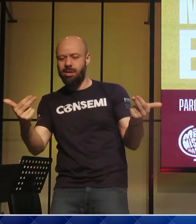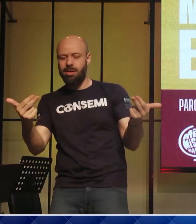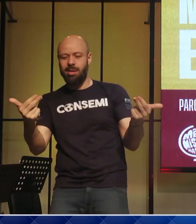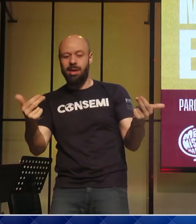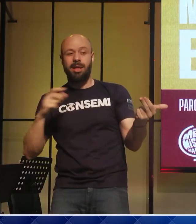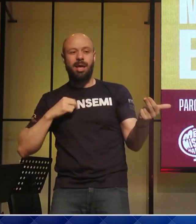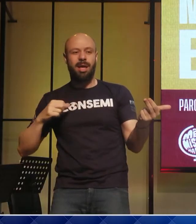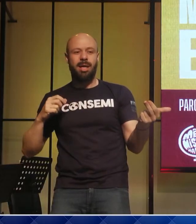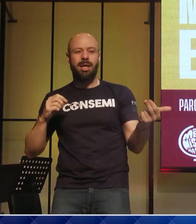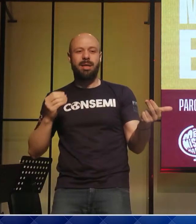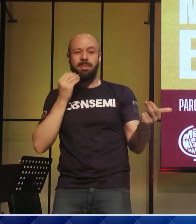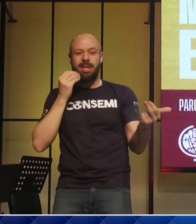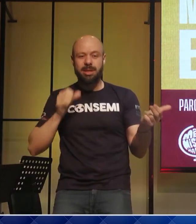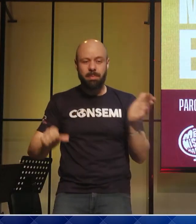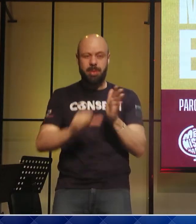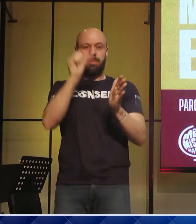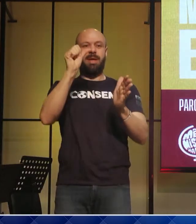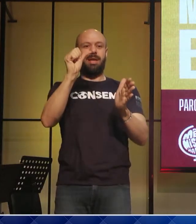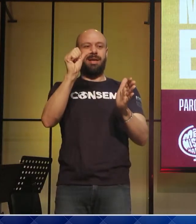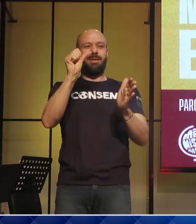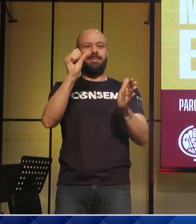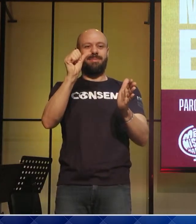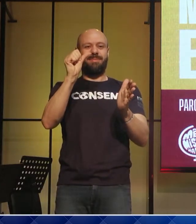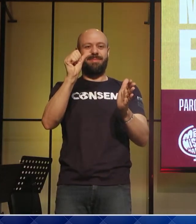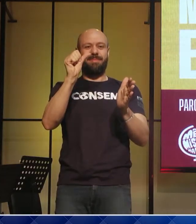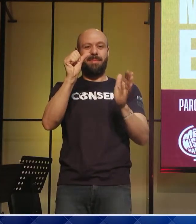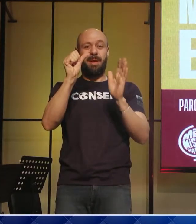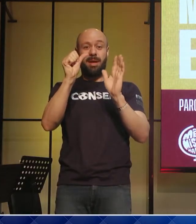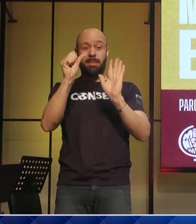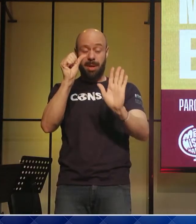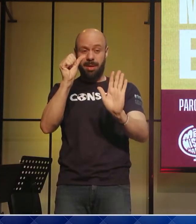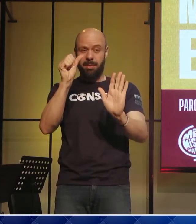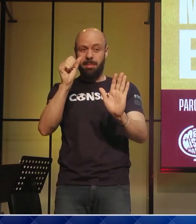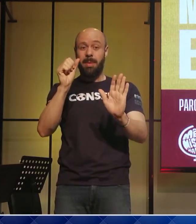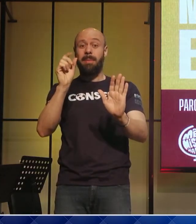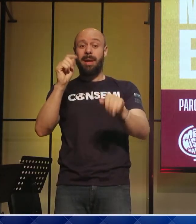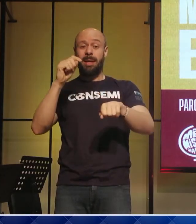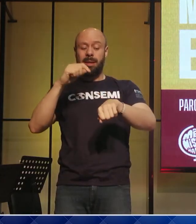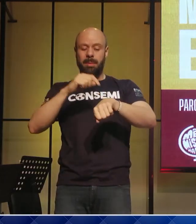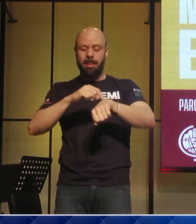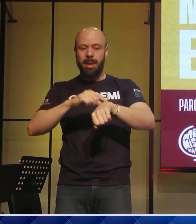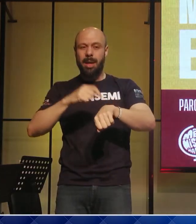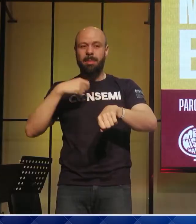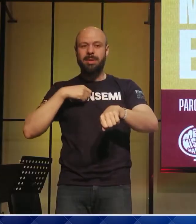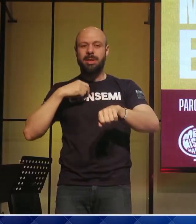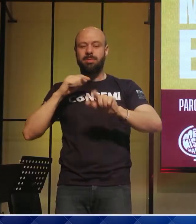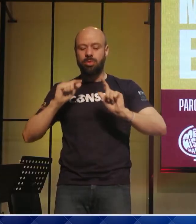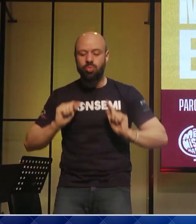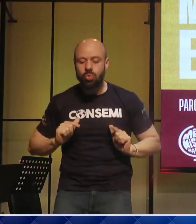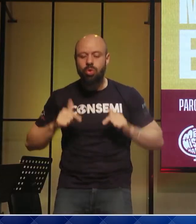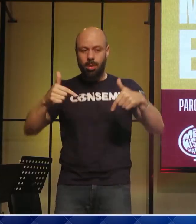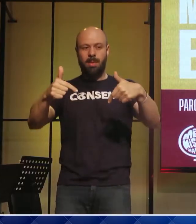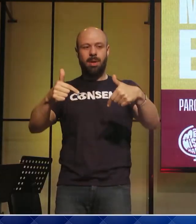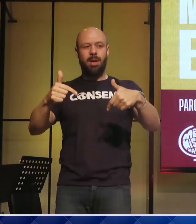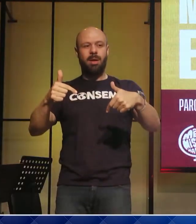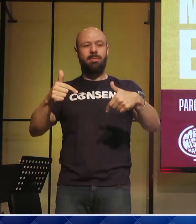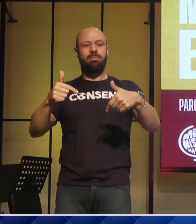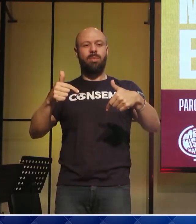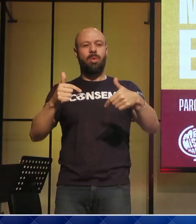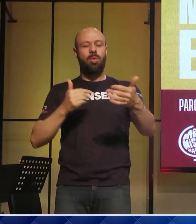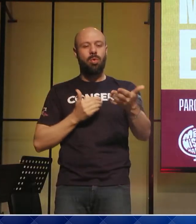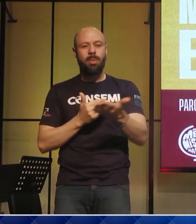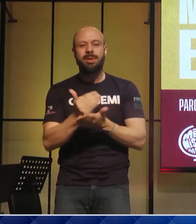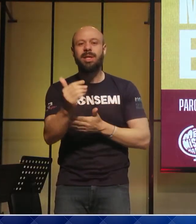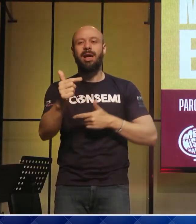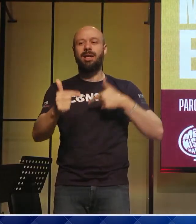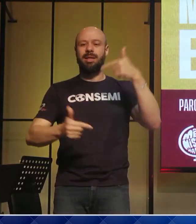Mas tem momentos de ir para a missão, tem momentos de começar o ministério, tem um momento